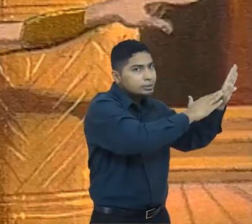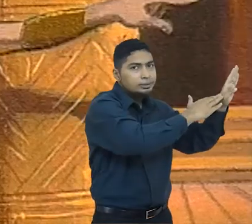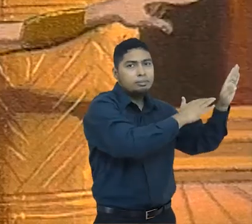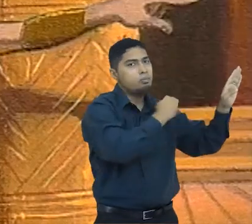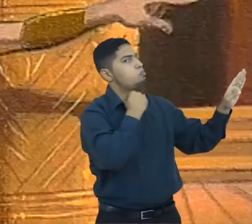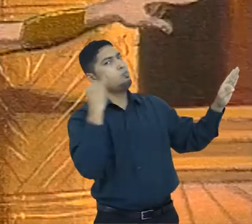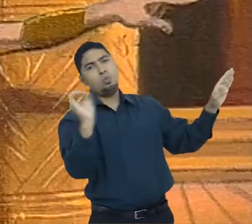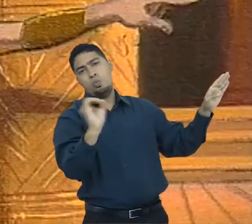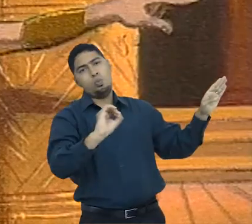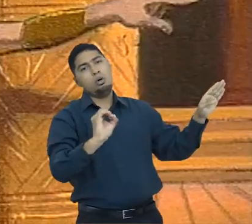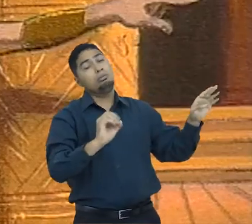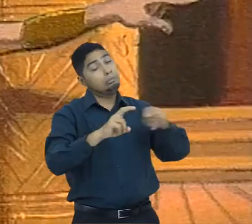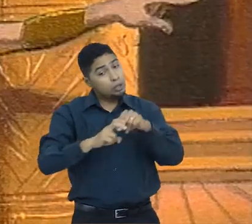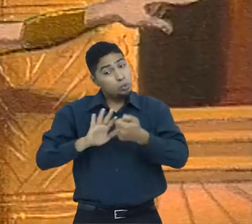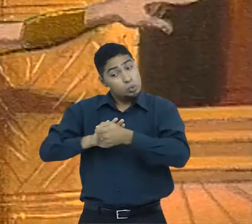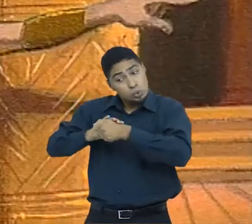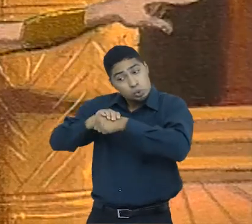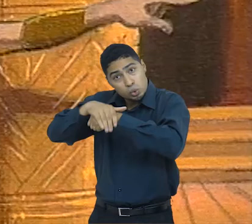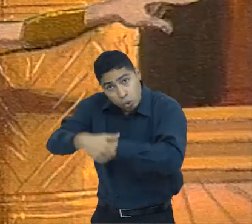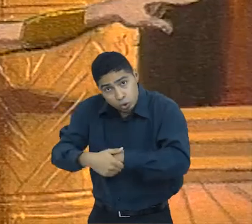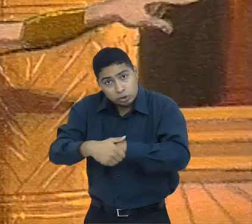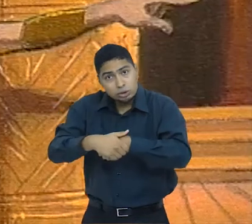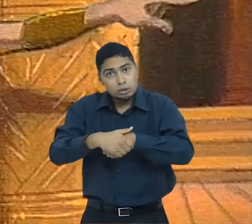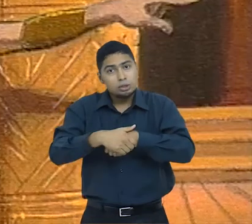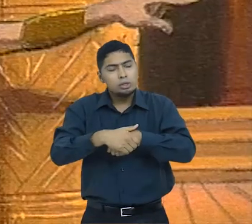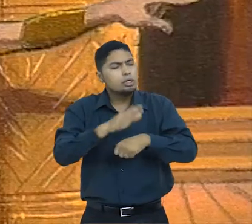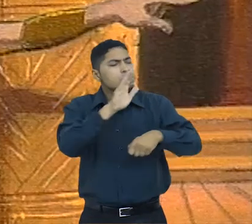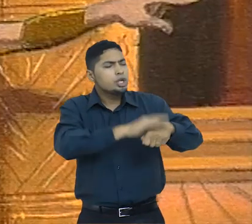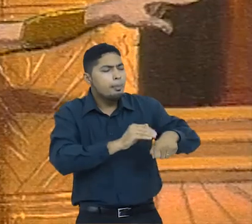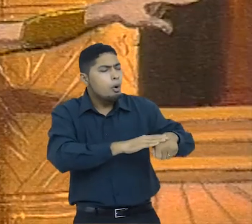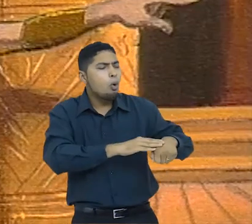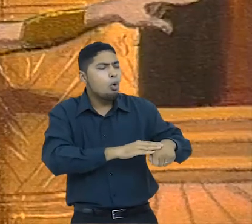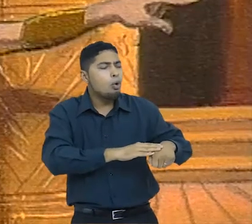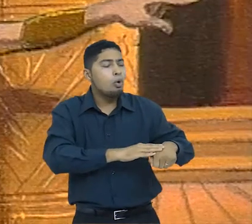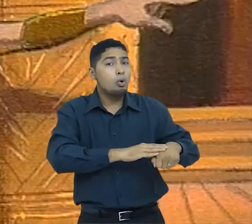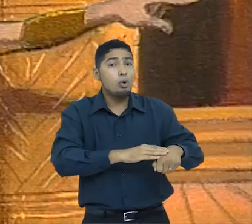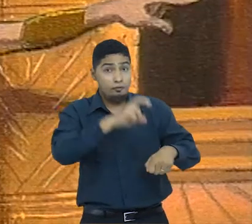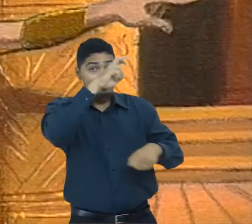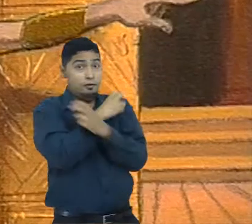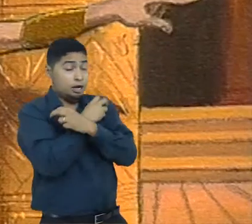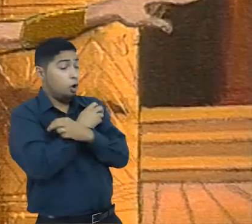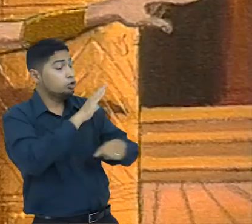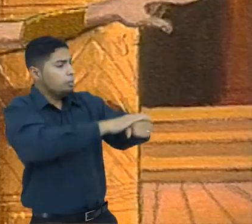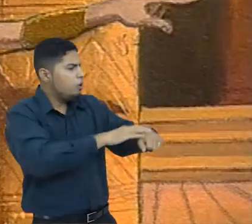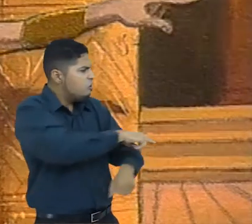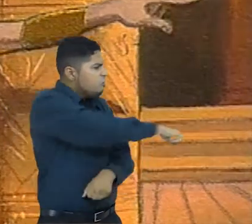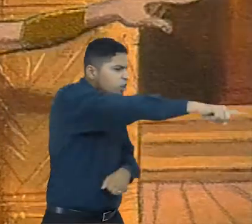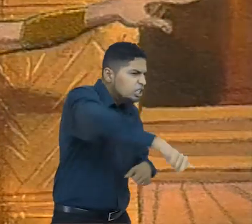Então, de noite mesmo, Faraó mandou chamar Moisés e Arão e disse: acordem todo mundo, vocês e os hebreus devem se afastar